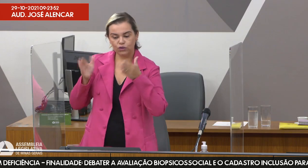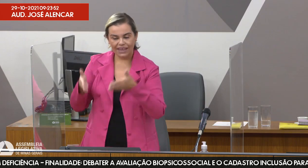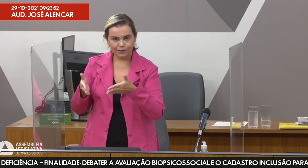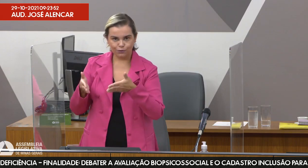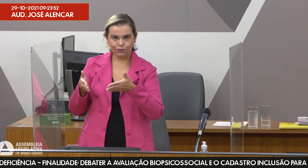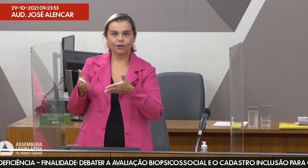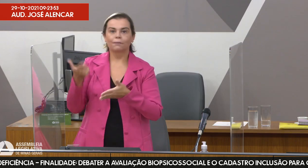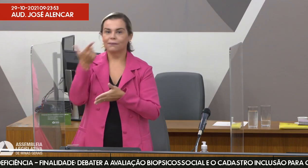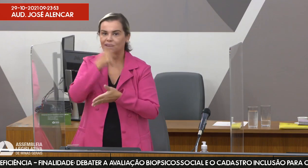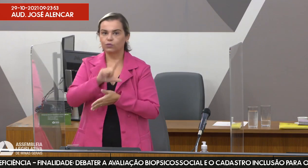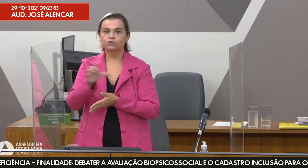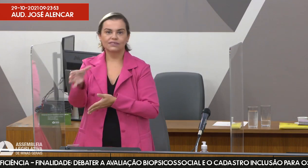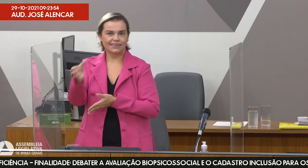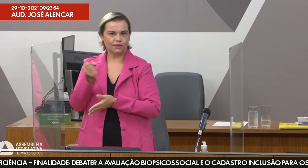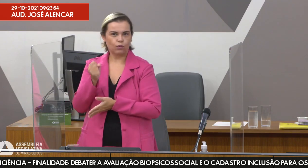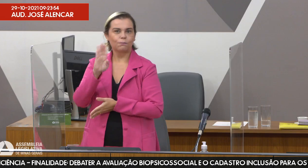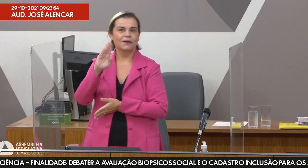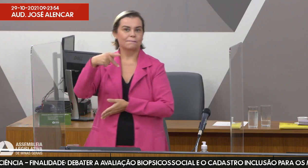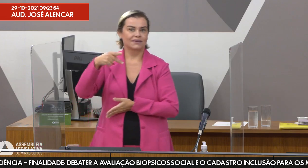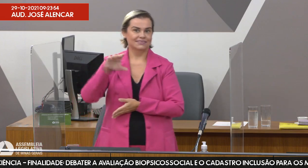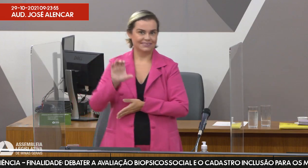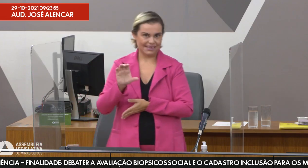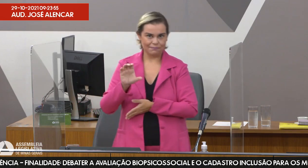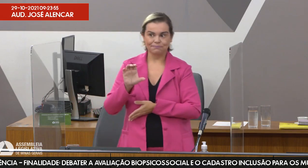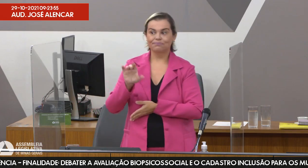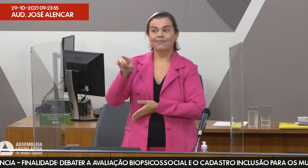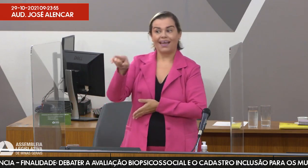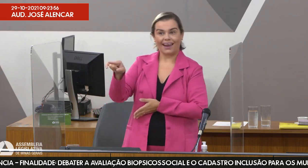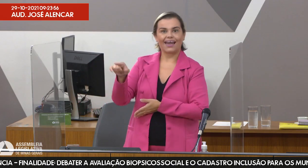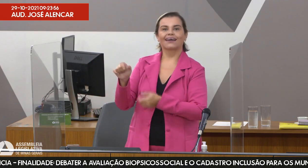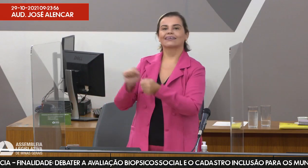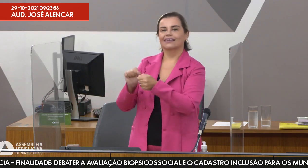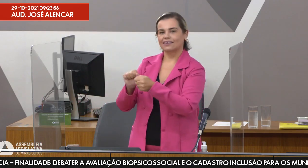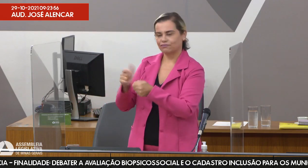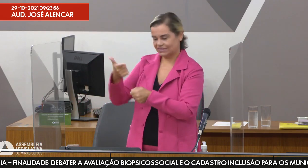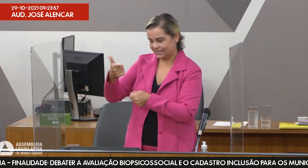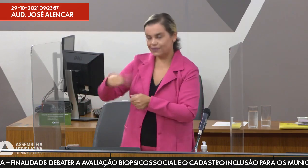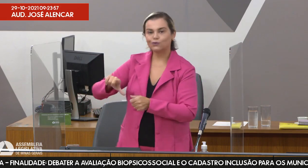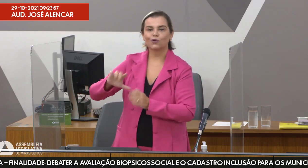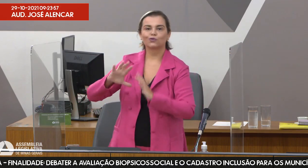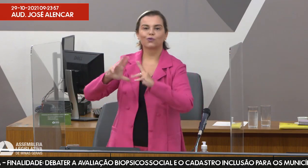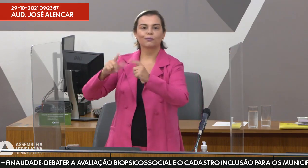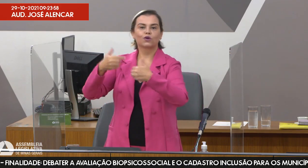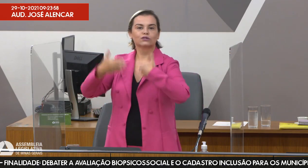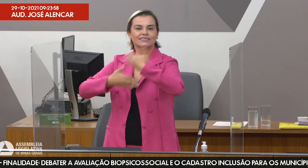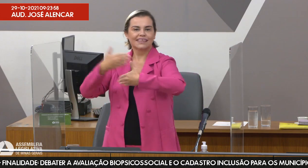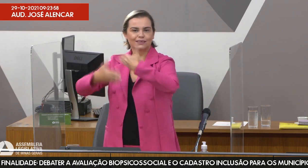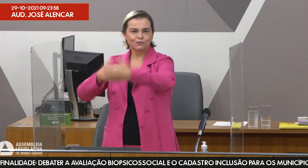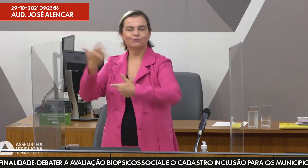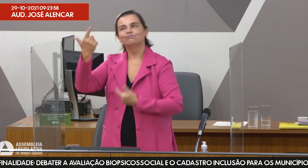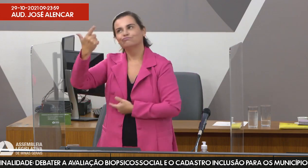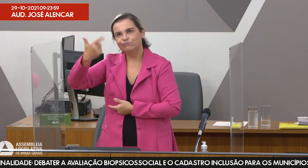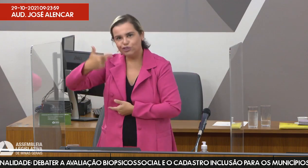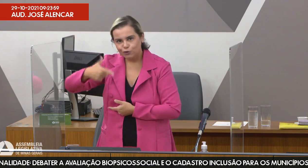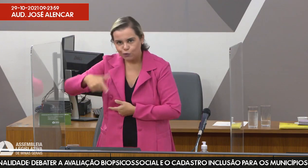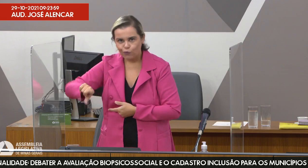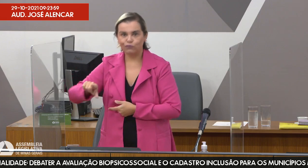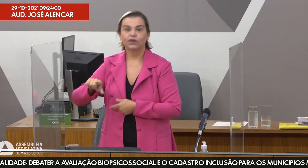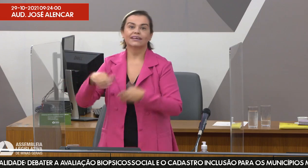até o Ministério da Cidadania, que tem um outro sistema com um cadastro com os dados dessa pessoa com deficiência. E